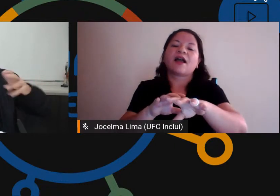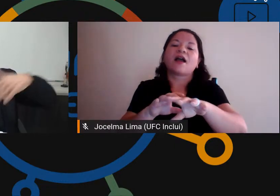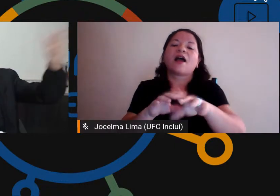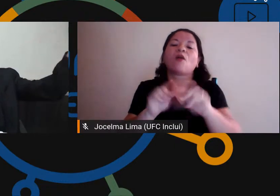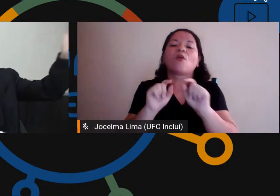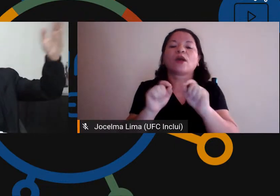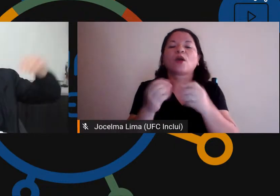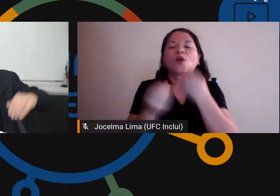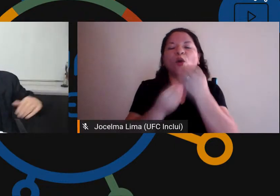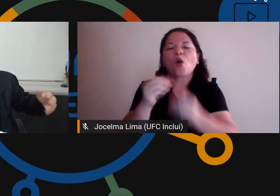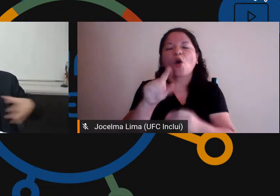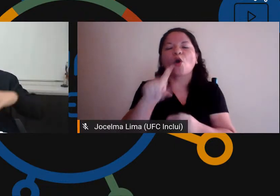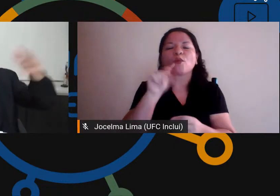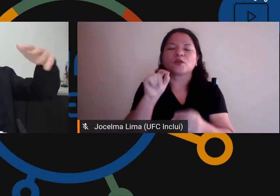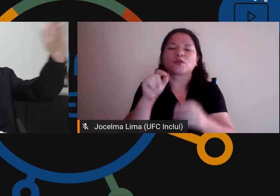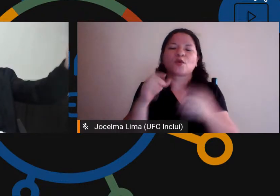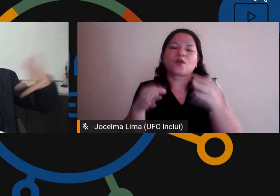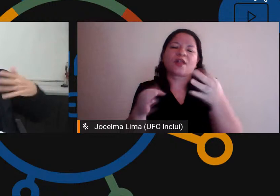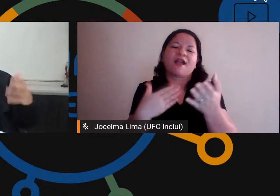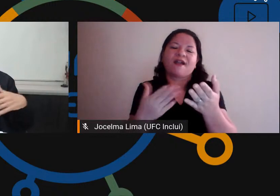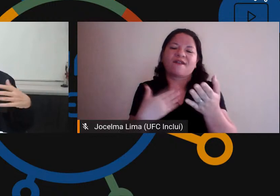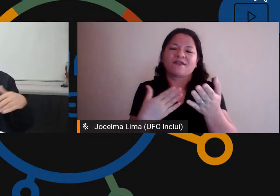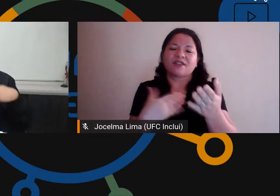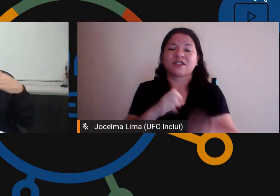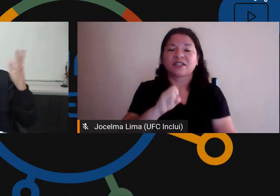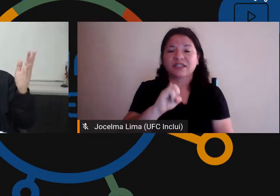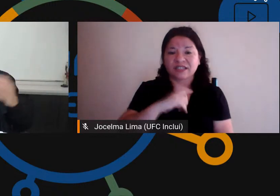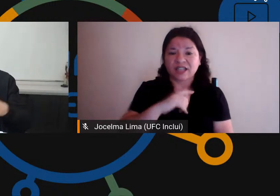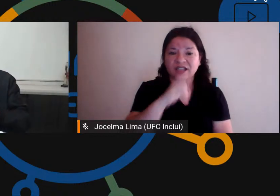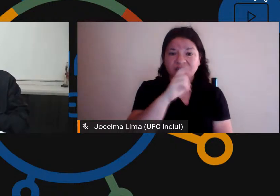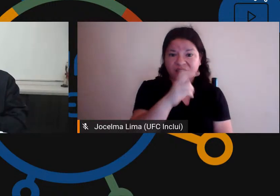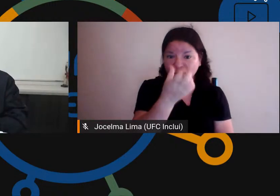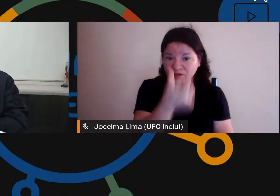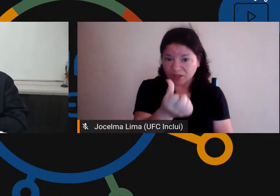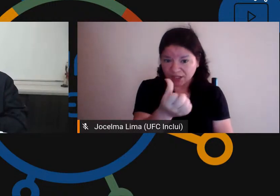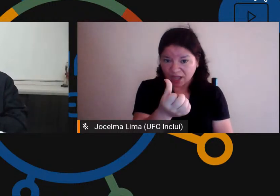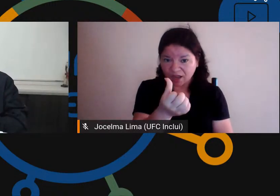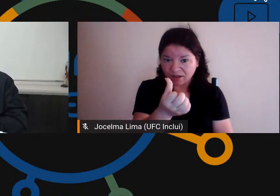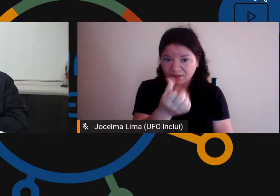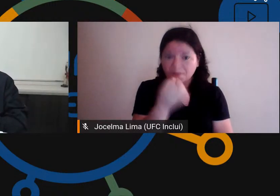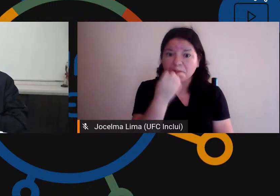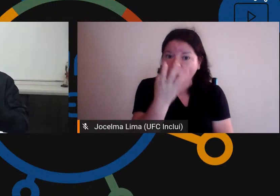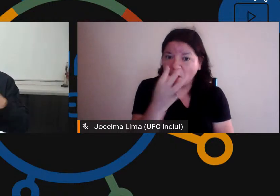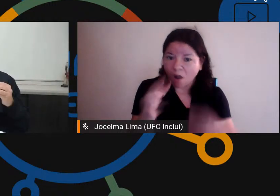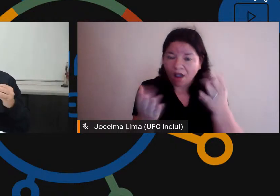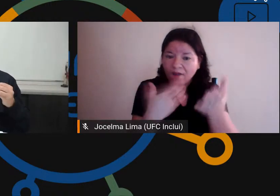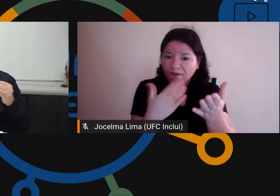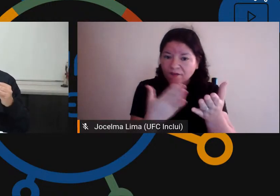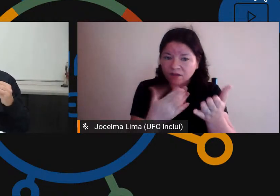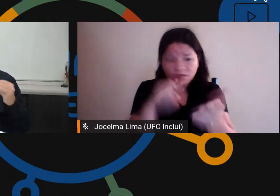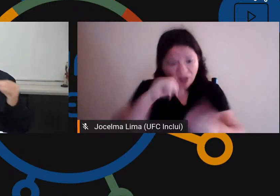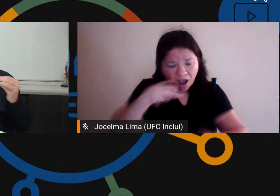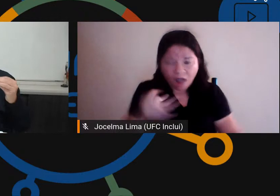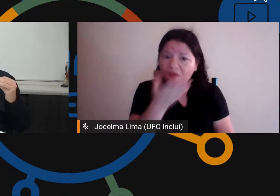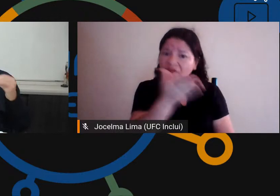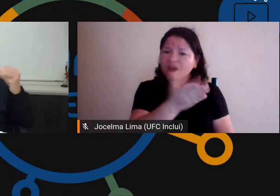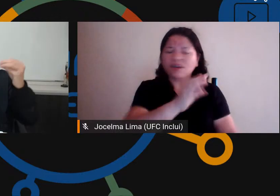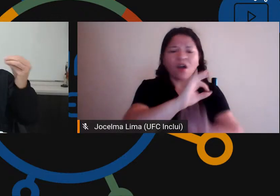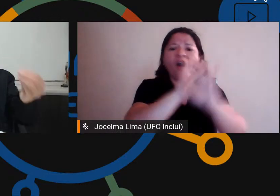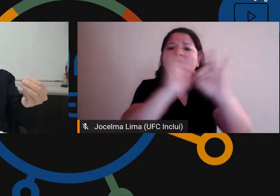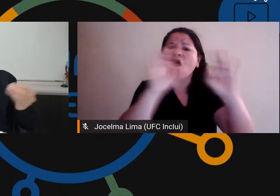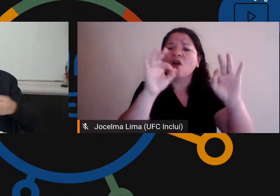adianta ter 50 revistas. Se tiver 5, 6 revistas boas na área, publica nelas, está ótimo. O importante é fazer